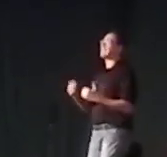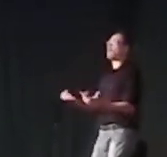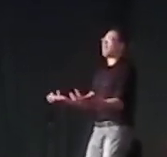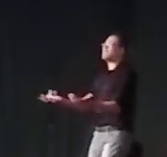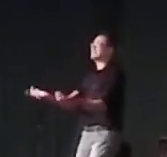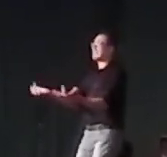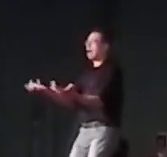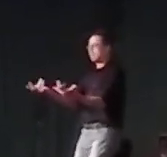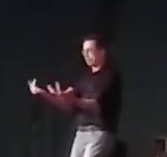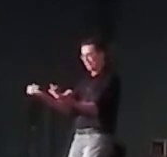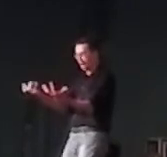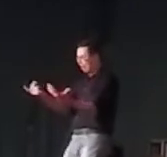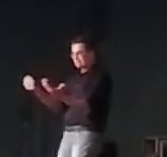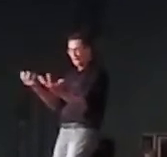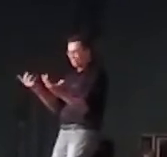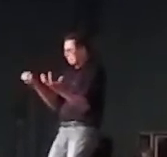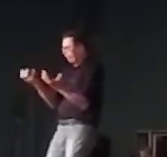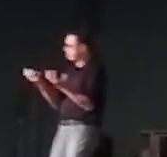E aí, em relação